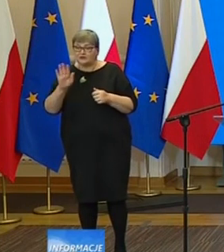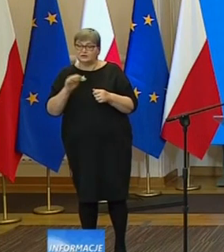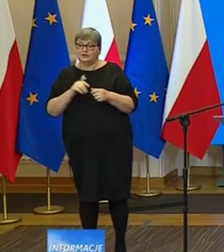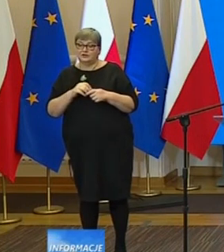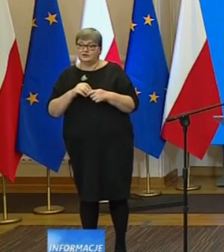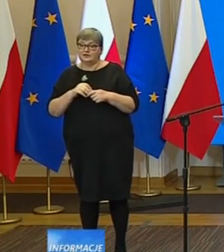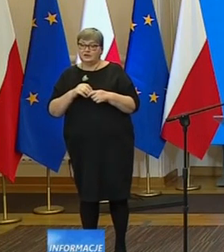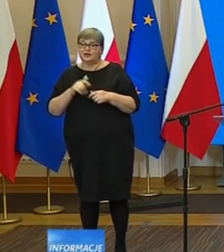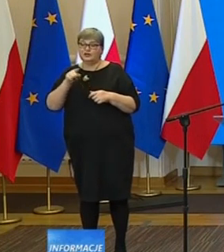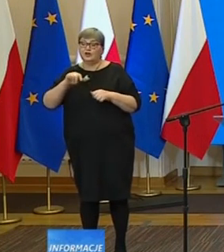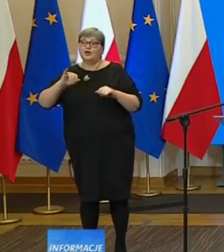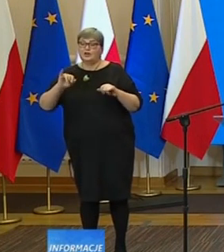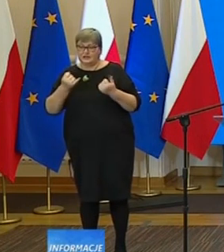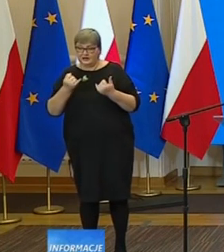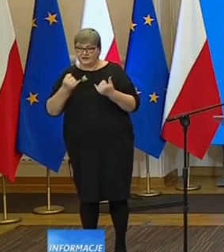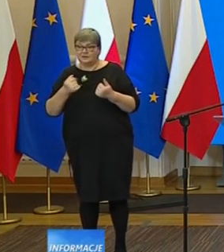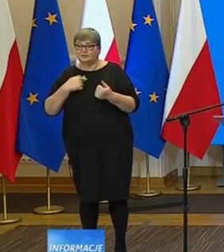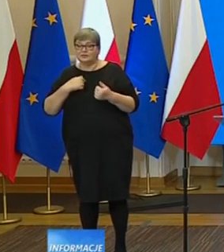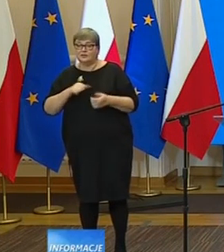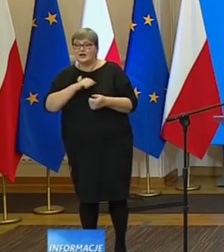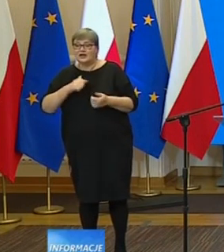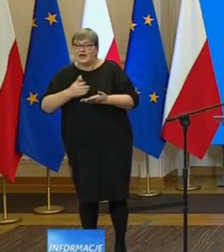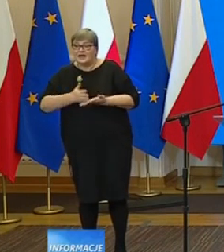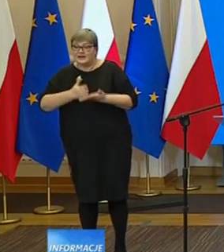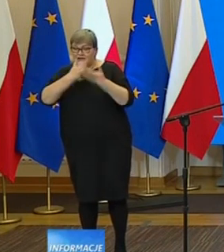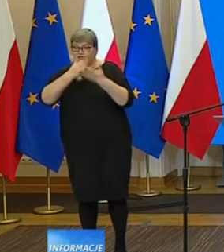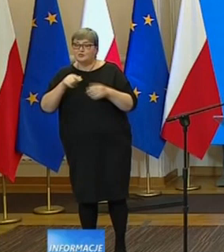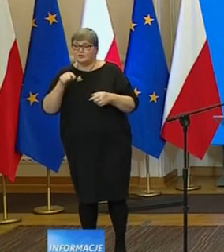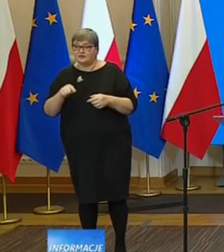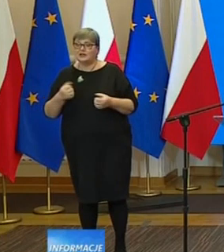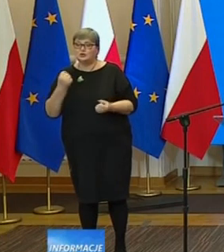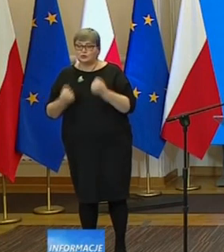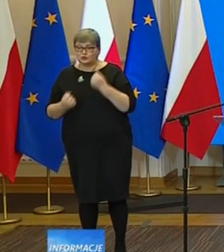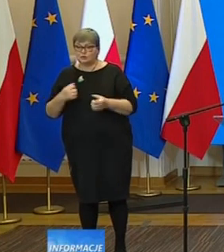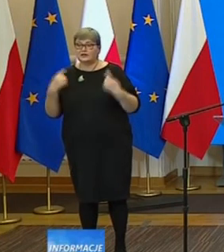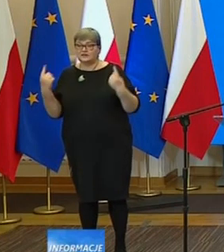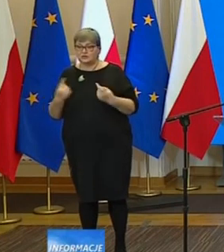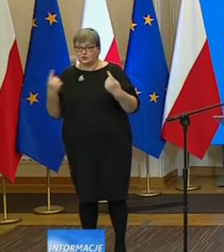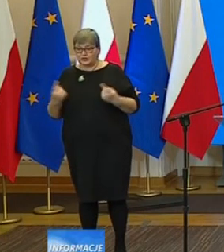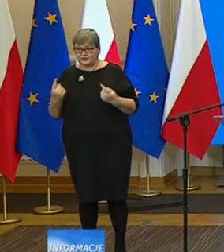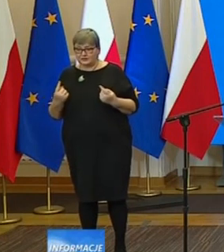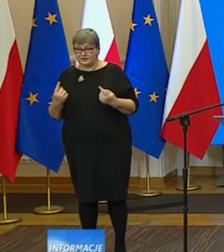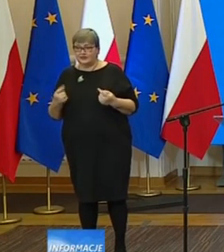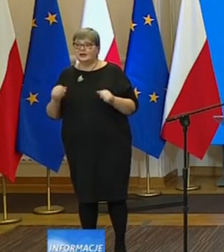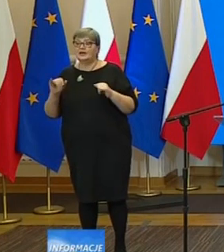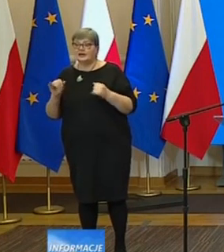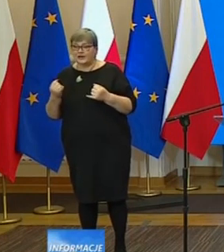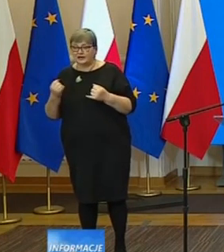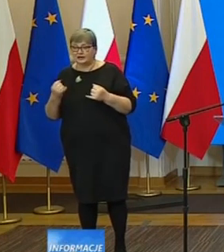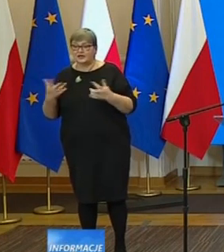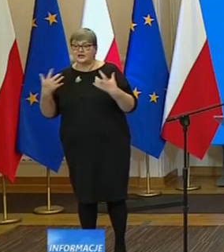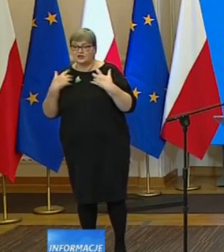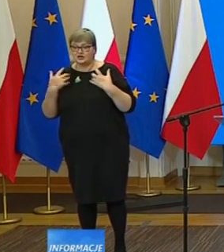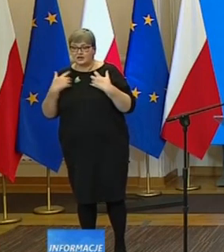przedstawiający to, jak sobie radzimy w tej obecnie trudnej sytuacji, jak